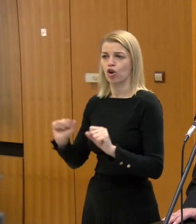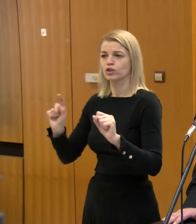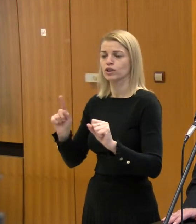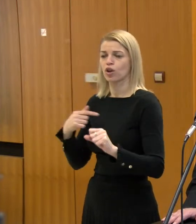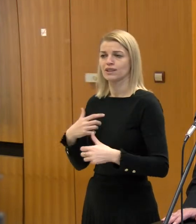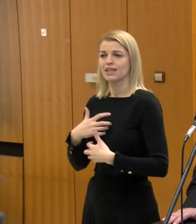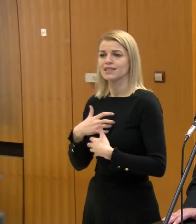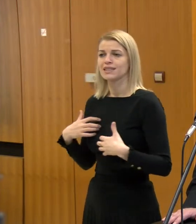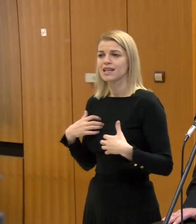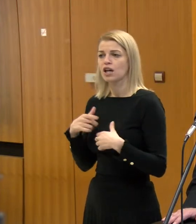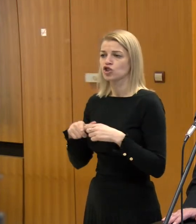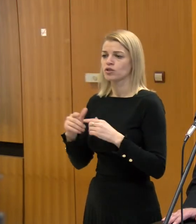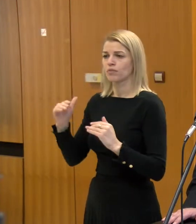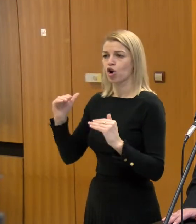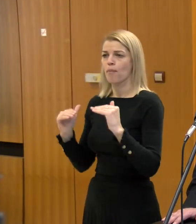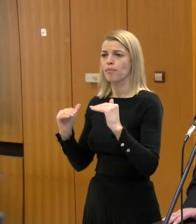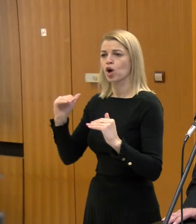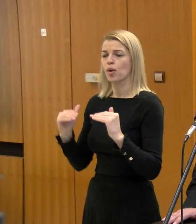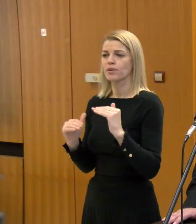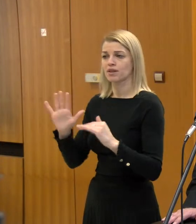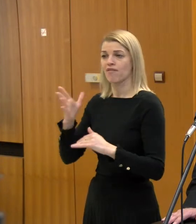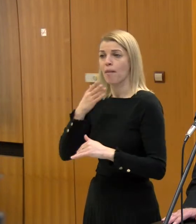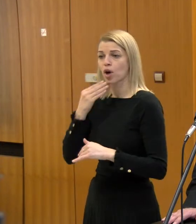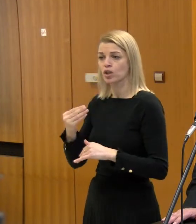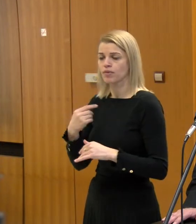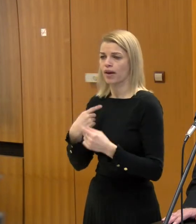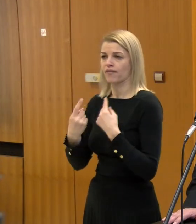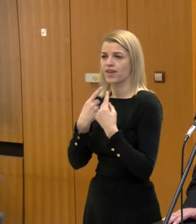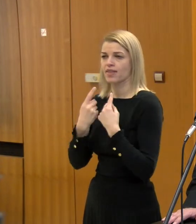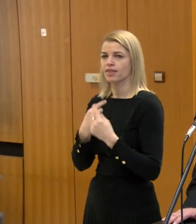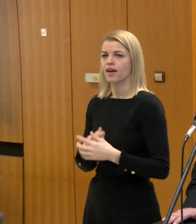sa snažím takto kompromisne v ich prospech vyjednať.